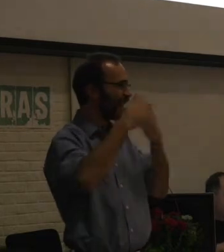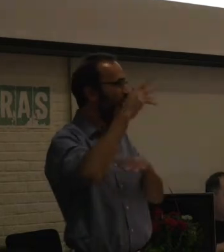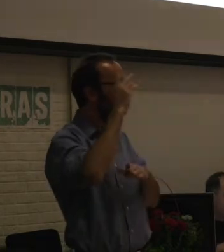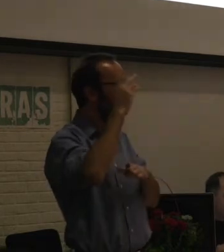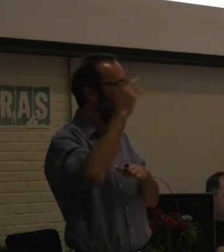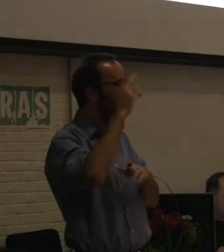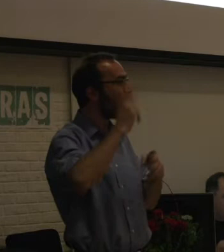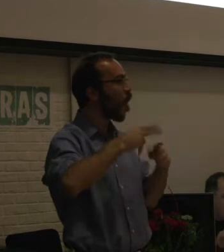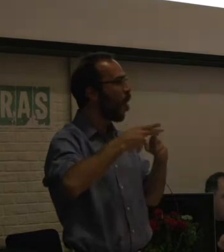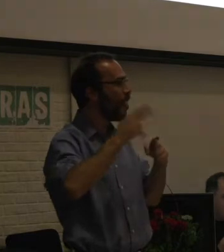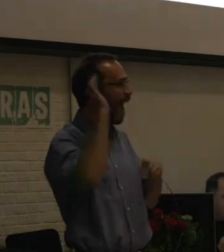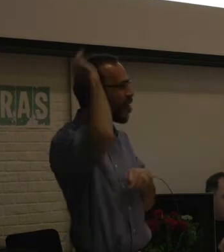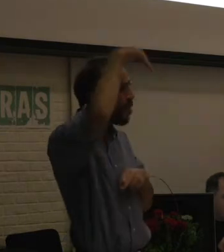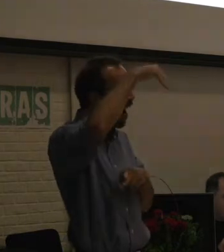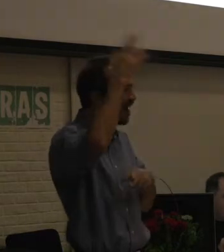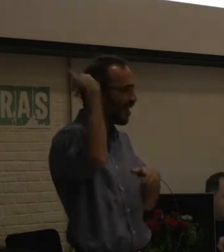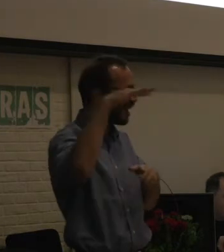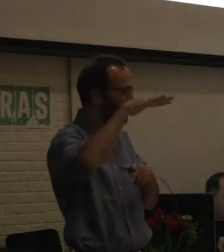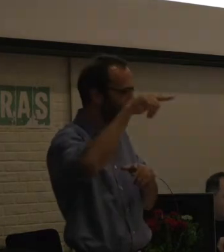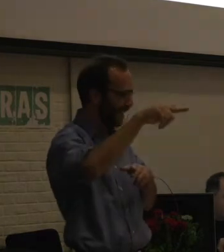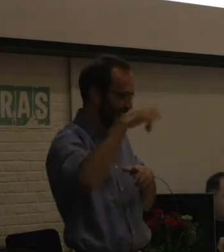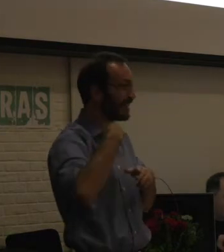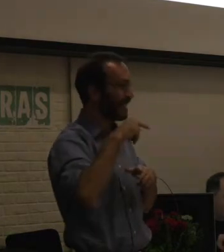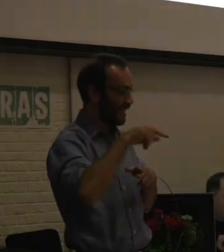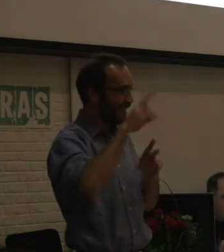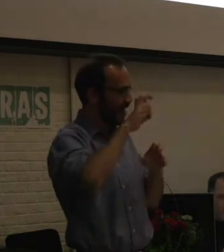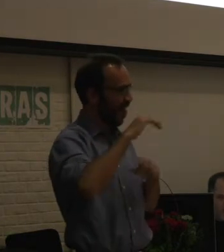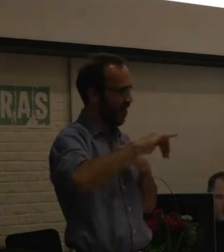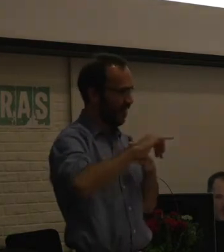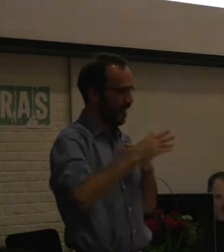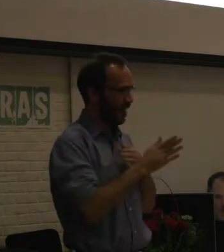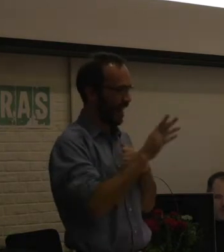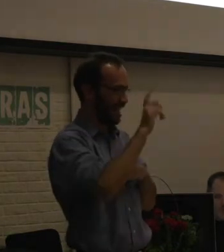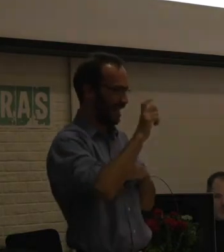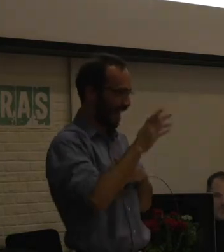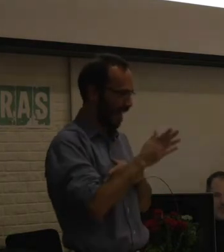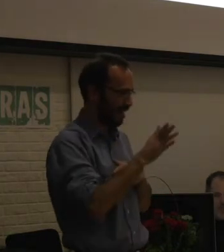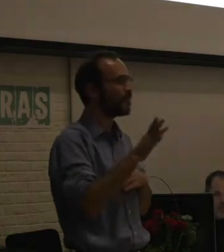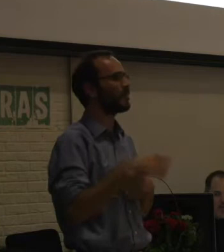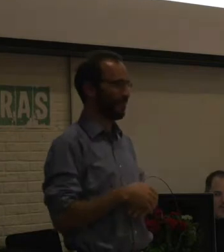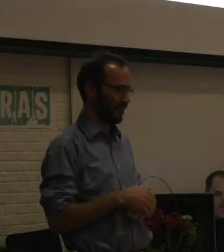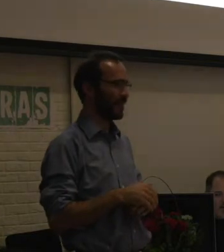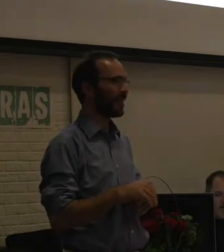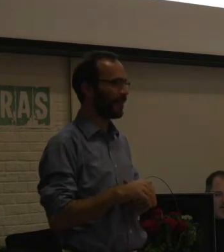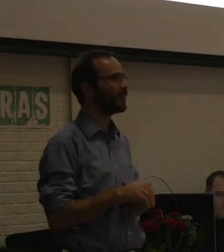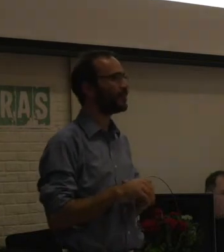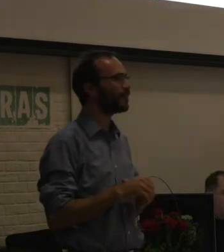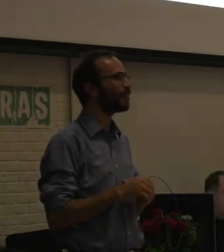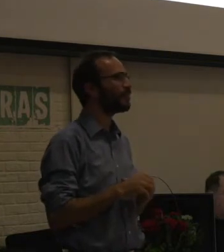siglo XIX. Y de Troya dejo aquí un apéndice que contaré luego al final. Otra, bueno,